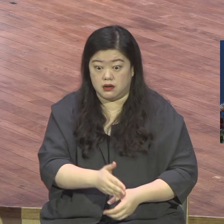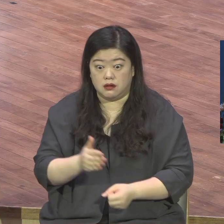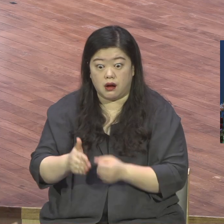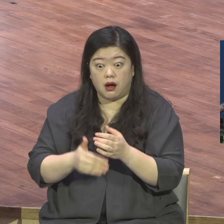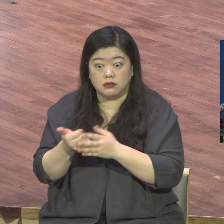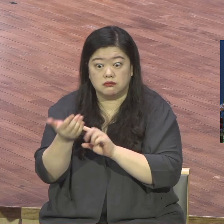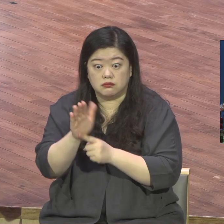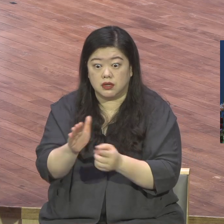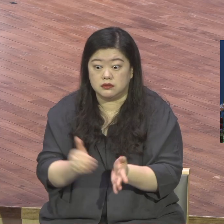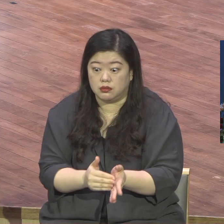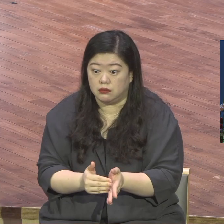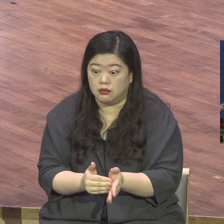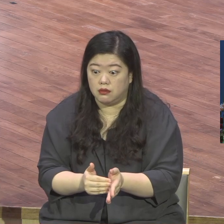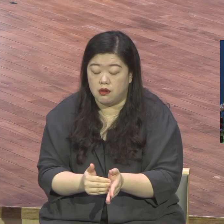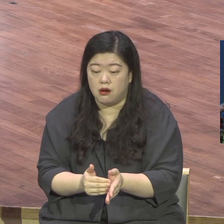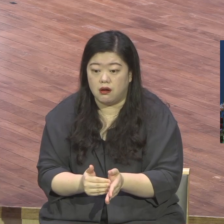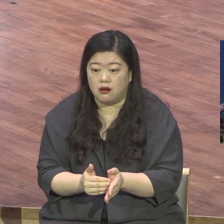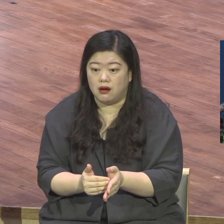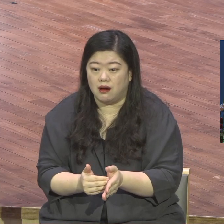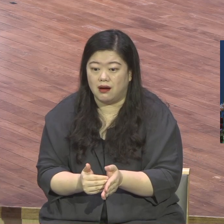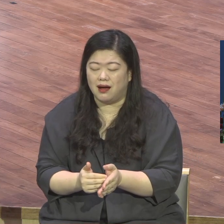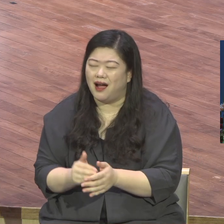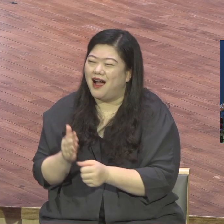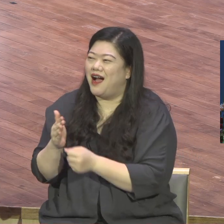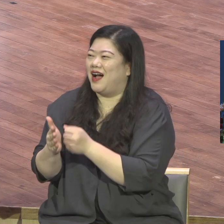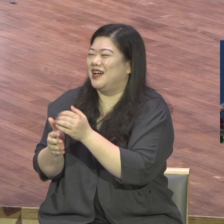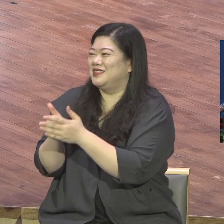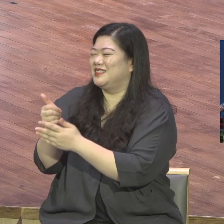마음속에 탁 원한을 품고